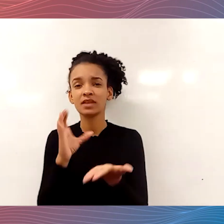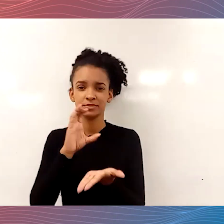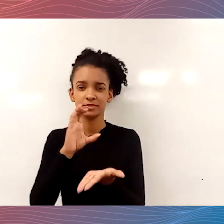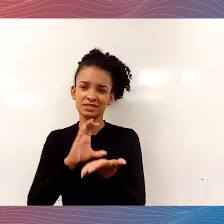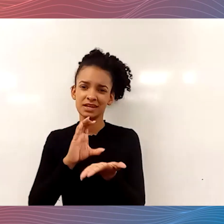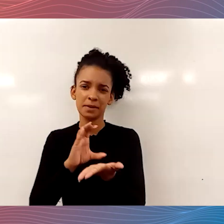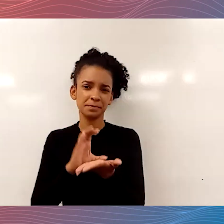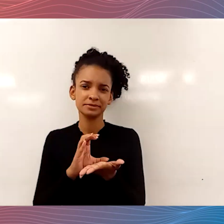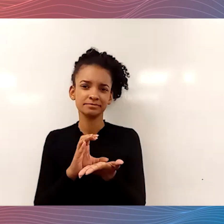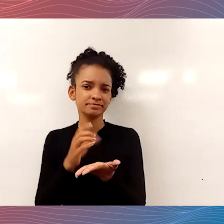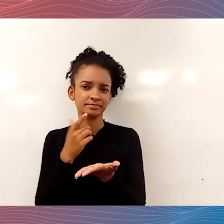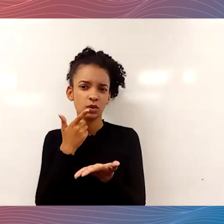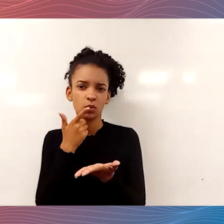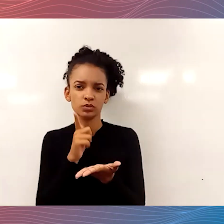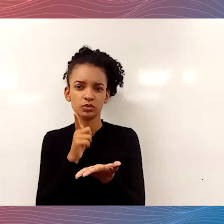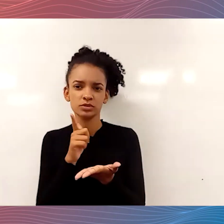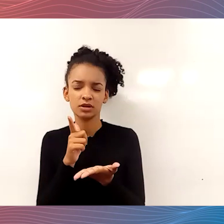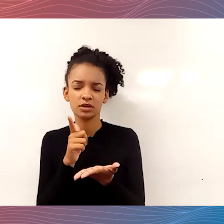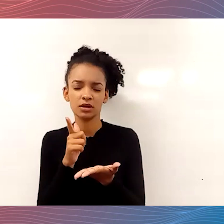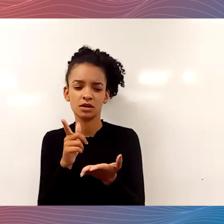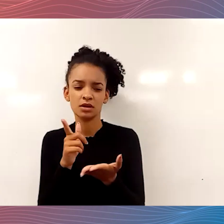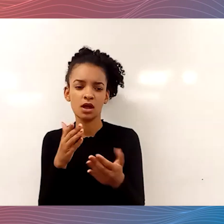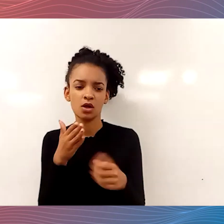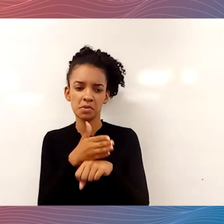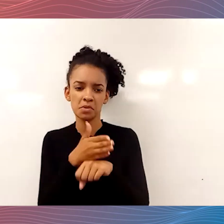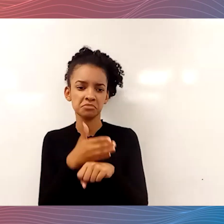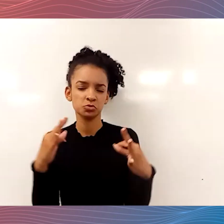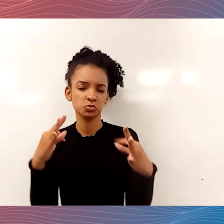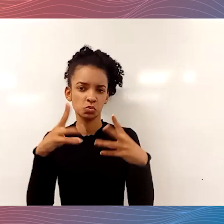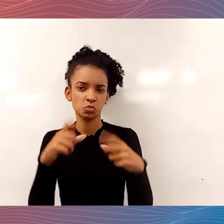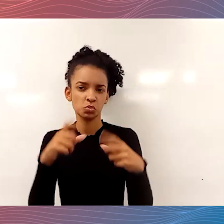Depois que nós falamos assim, vários varões estão começando a,